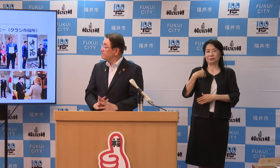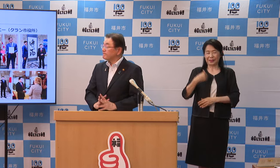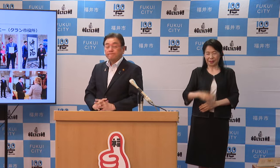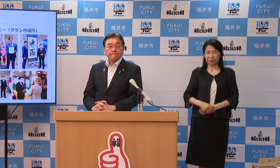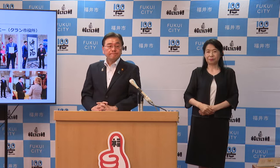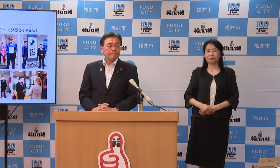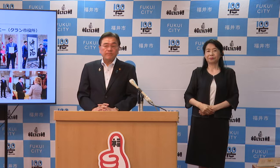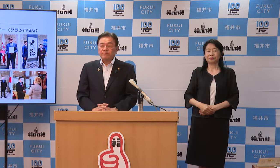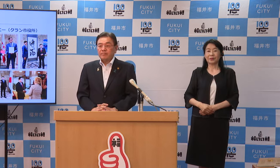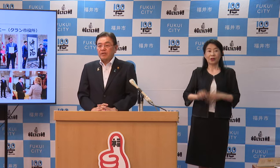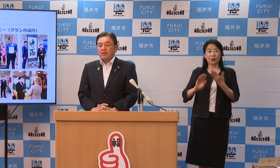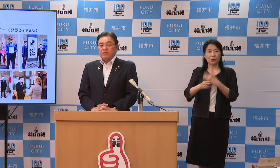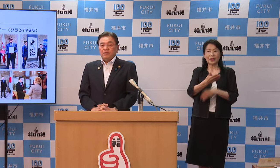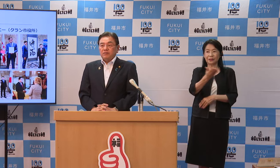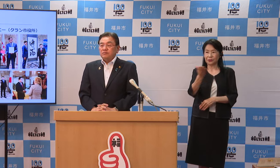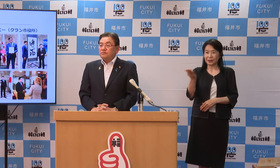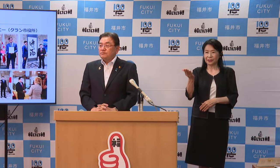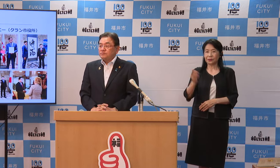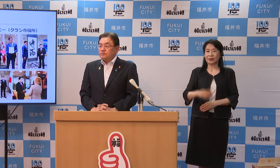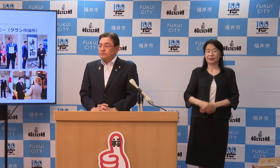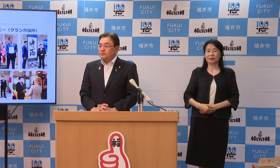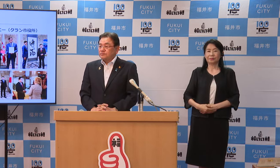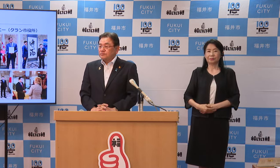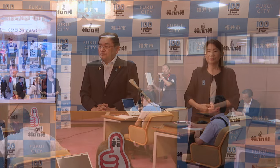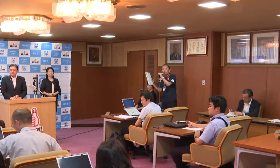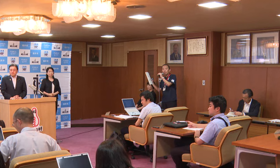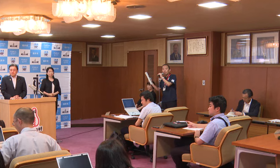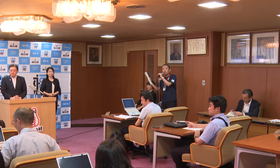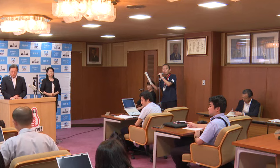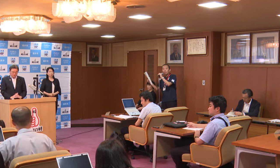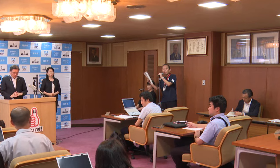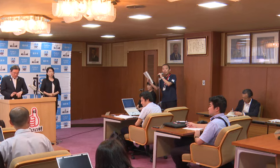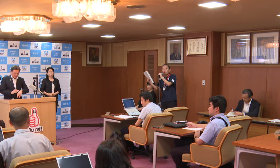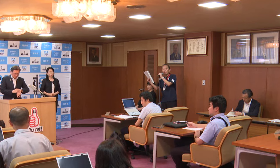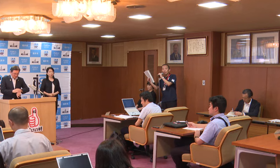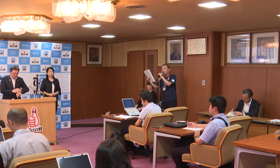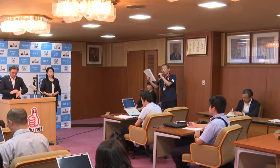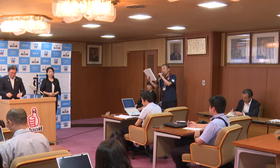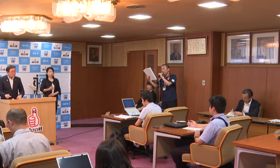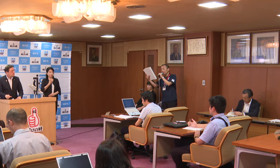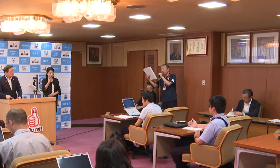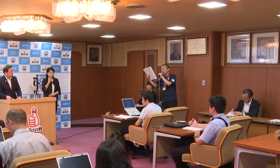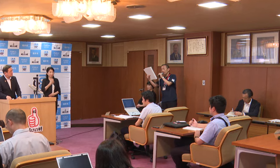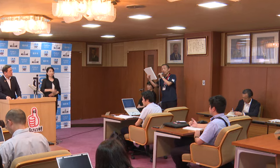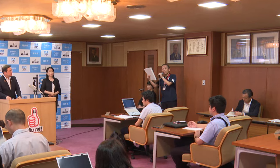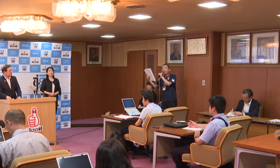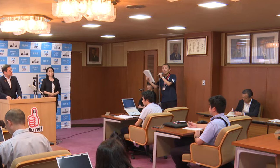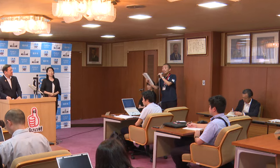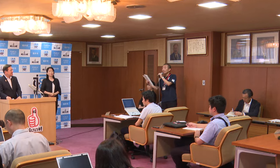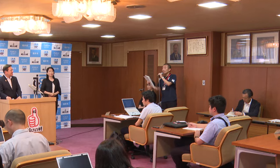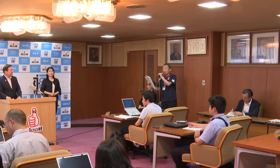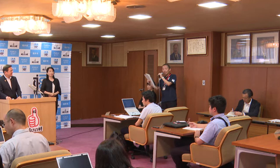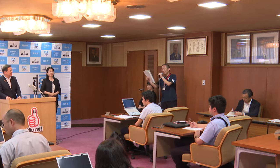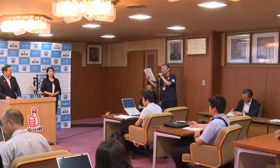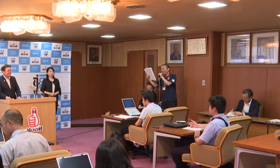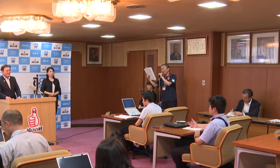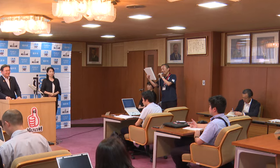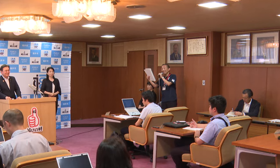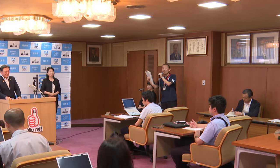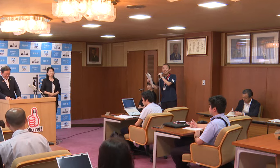はい、他にございますでしょうか。よろしいでしょうか。はい、